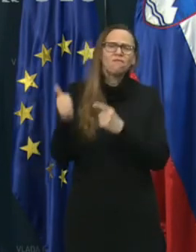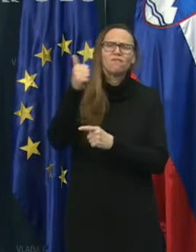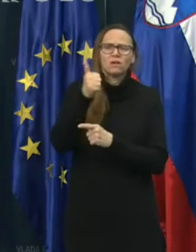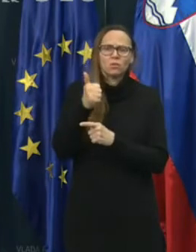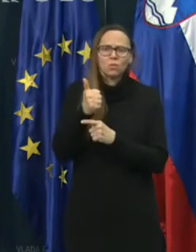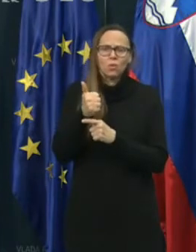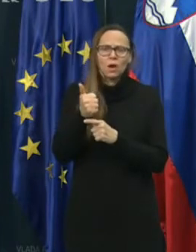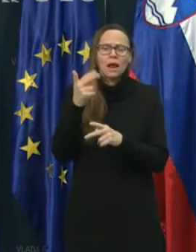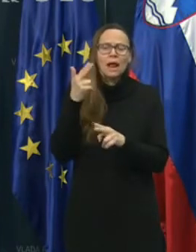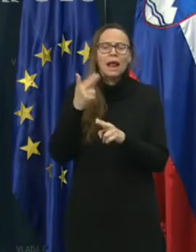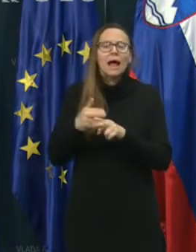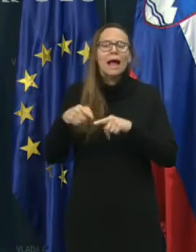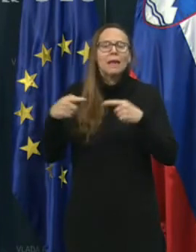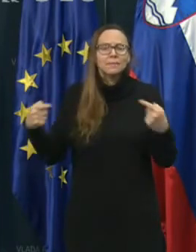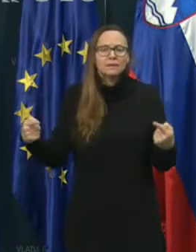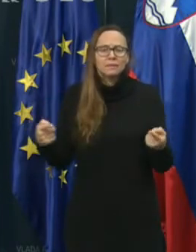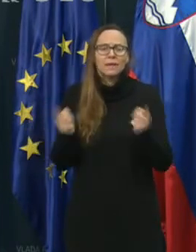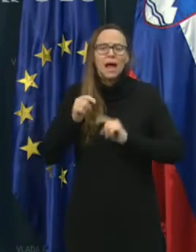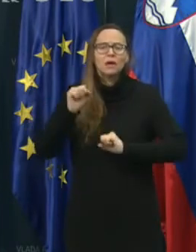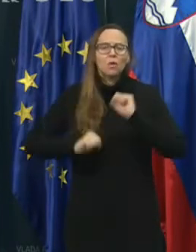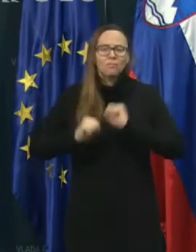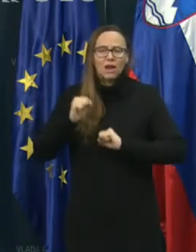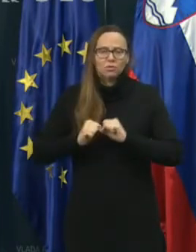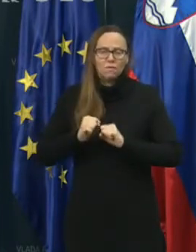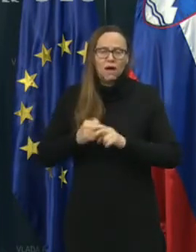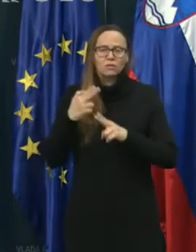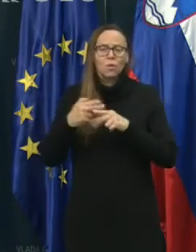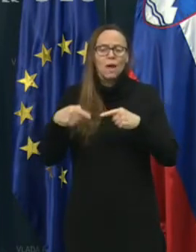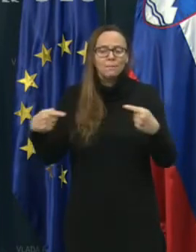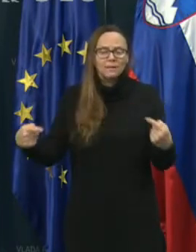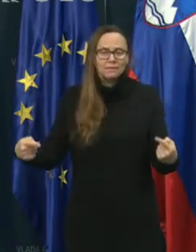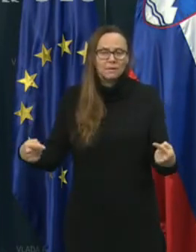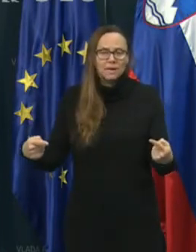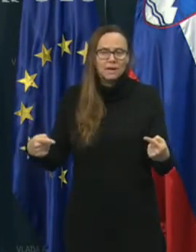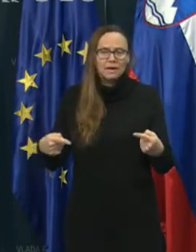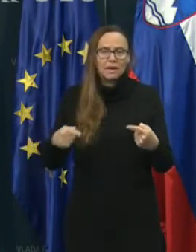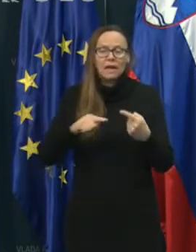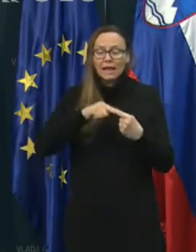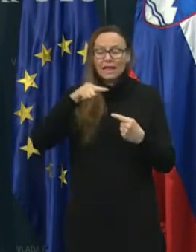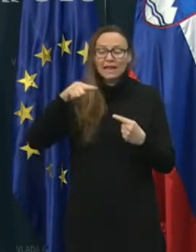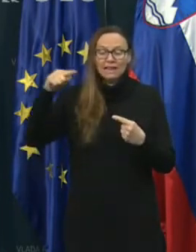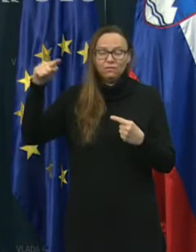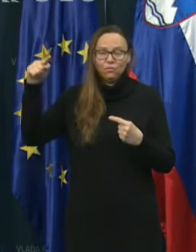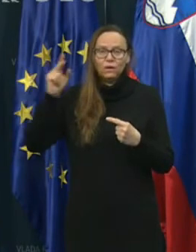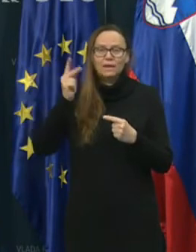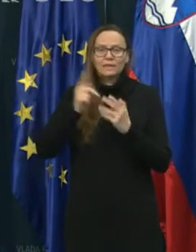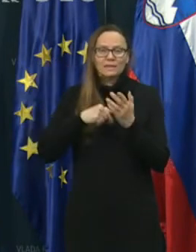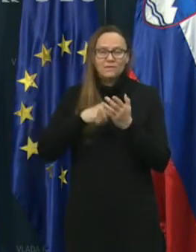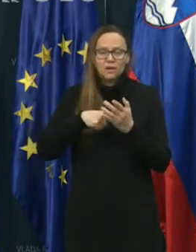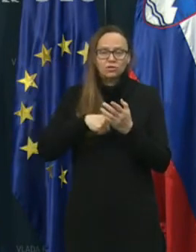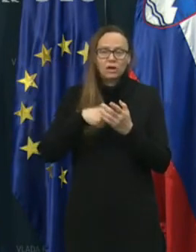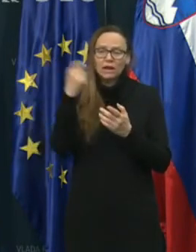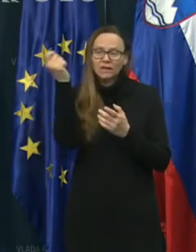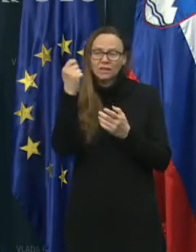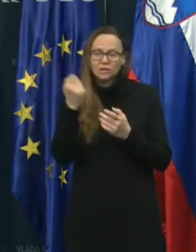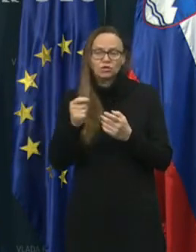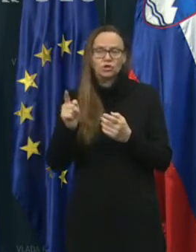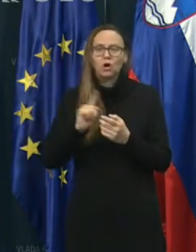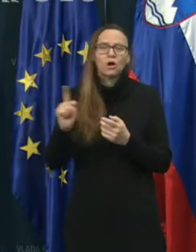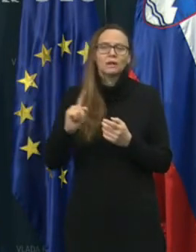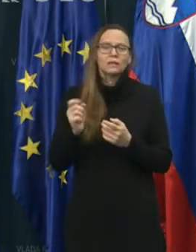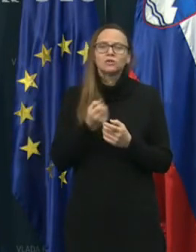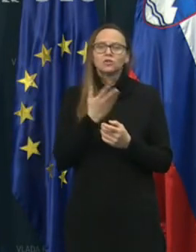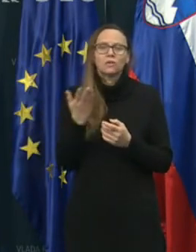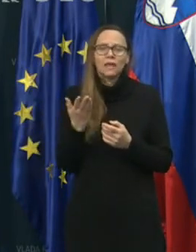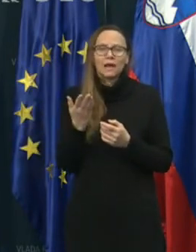epidemije ali pa o obvladovanju epidemije. Krivulje, ki se pogosto rišejo, niso neki